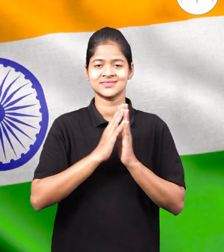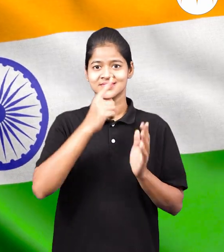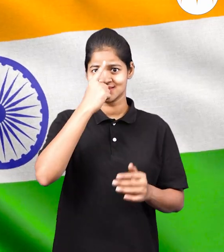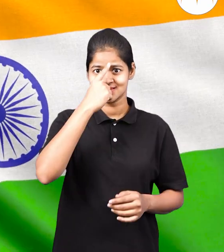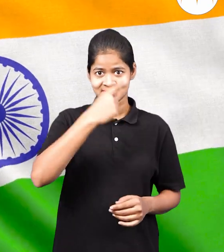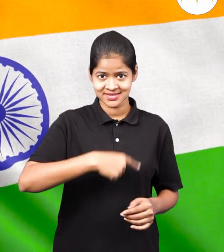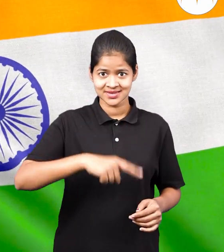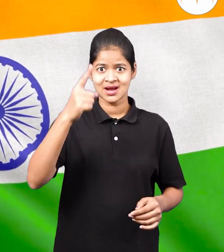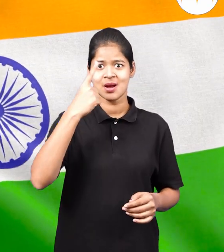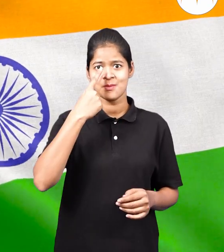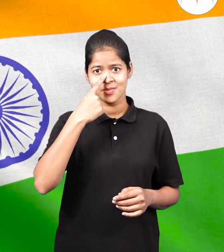वंदे